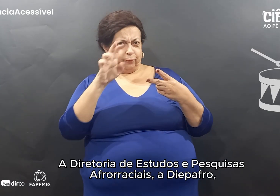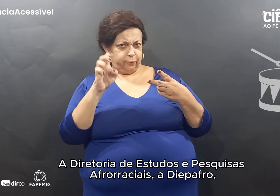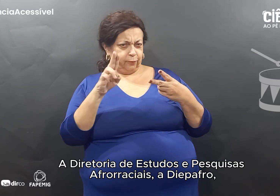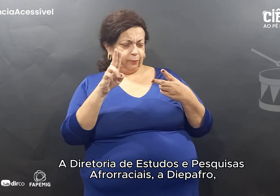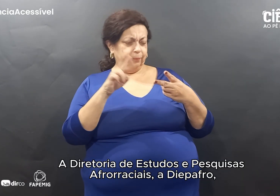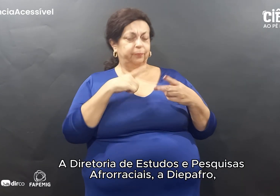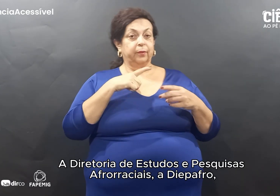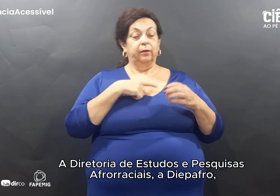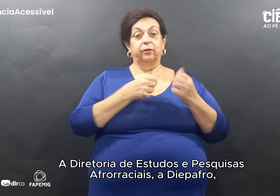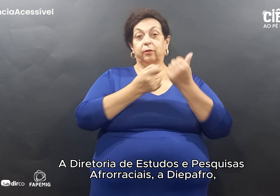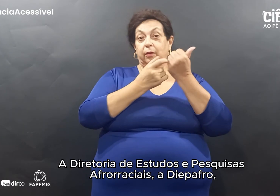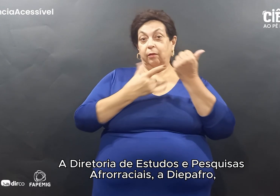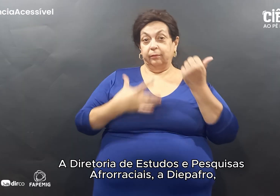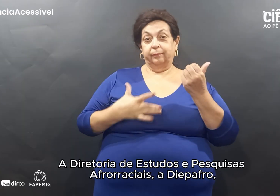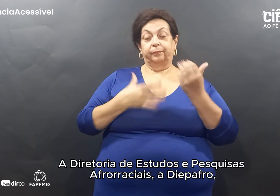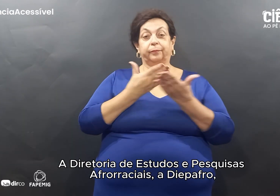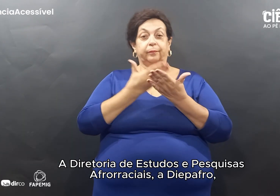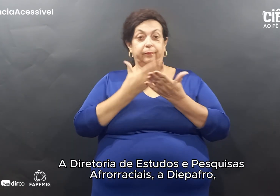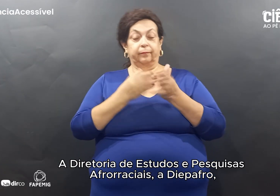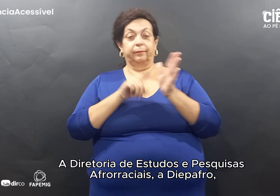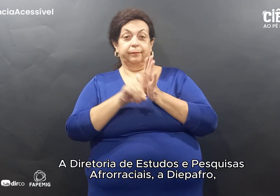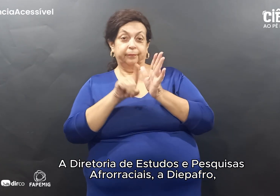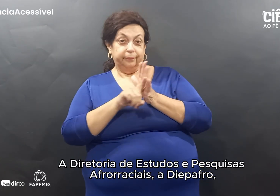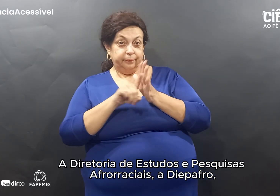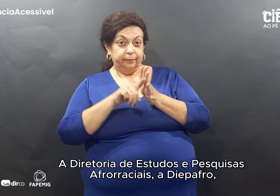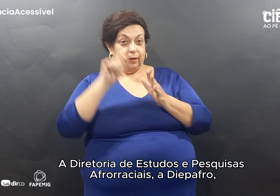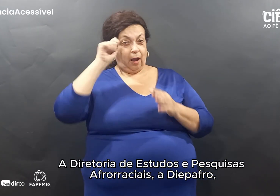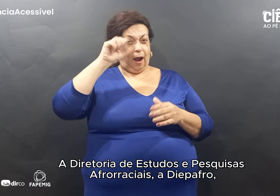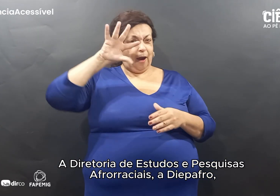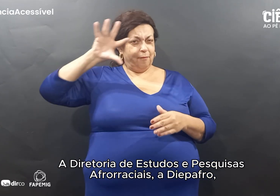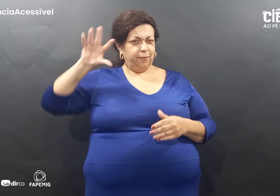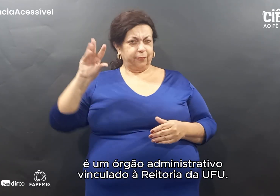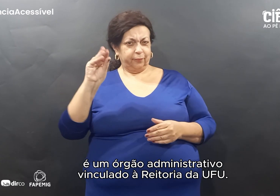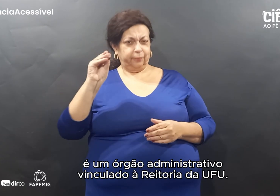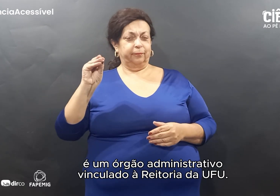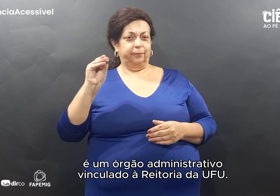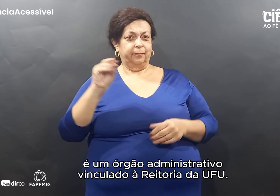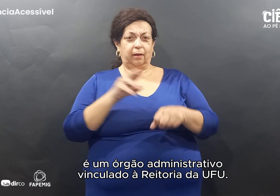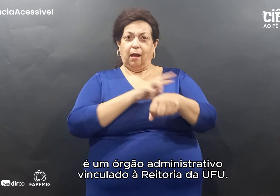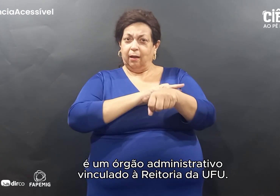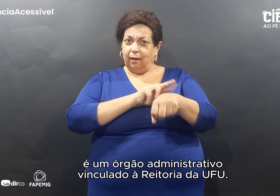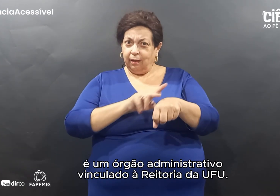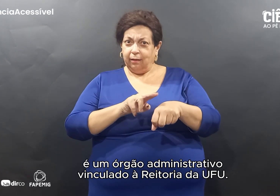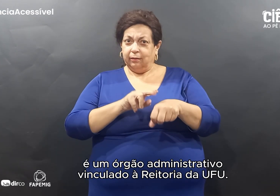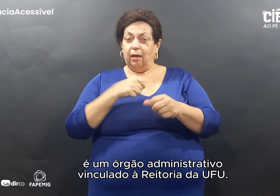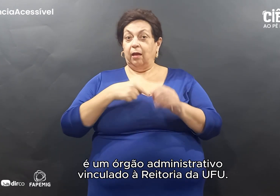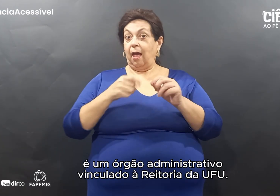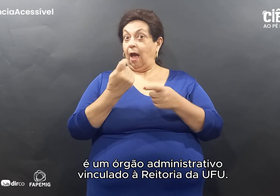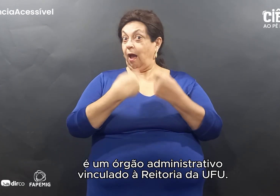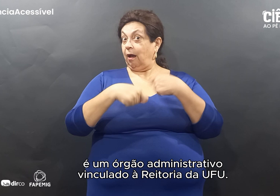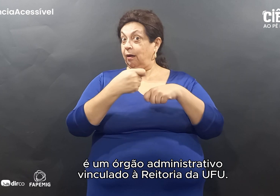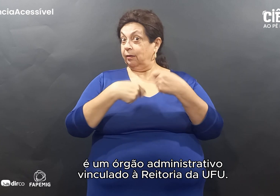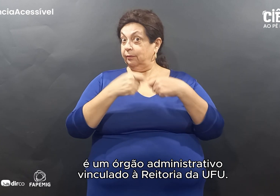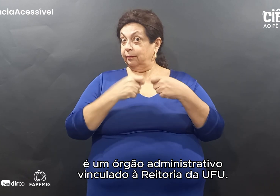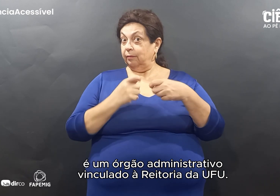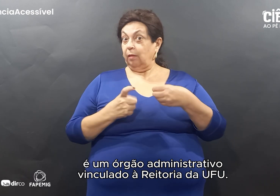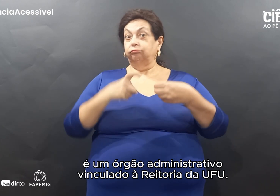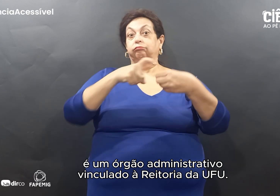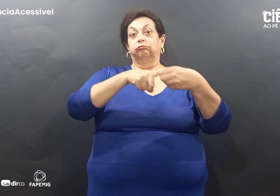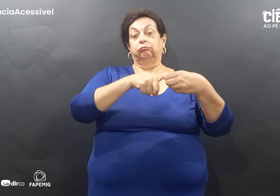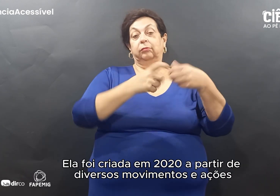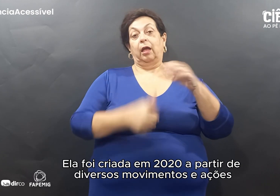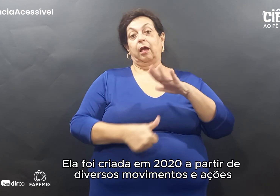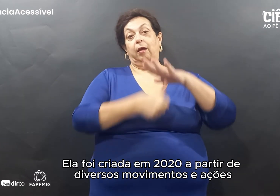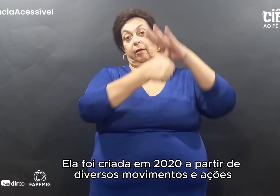A Diretoria de Estudos e Pesquisas Afro-Raciais, a DIEPAFRO, é um órgão administrativo vinculado à reitoria da